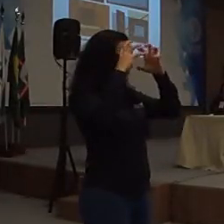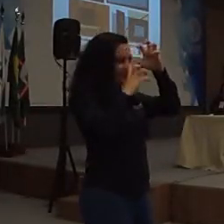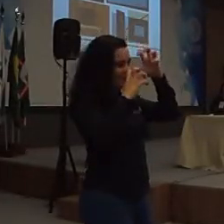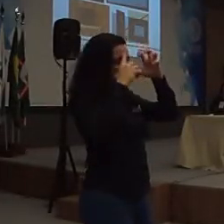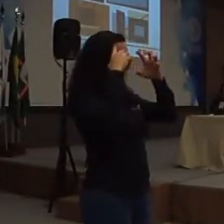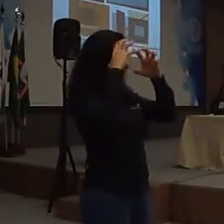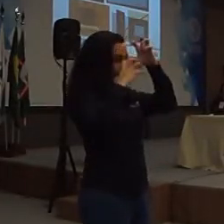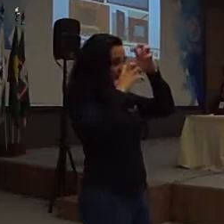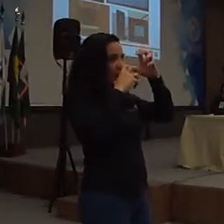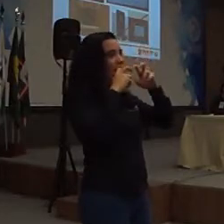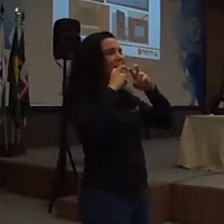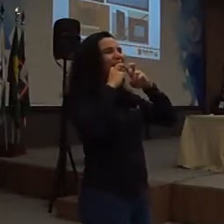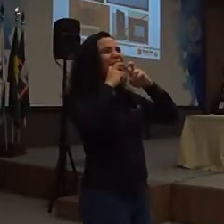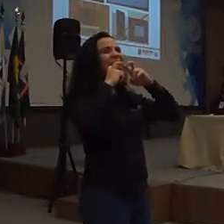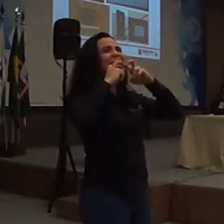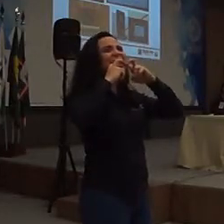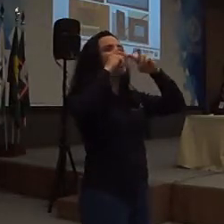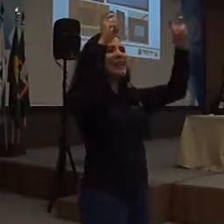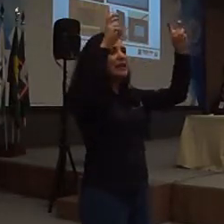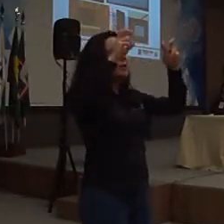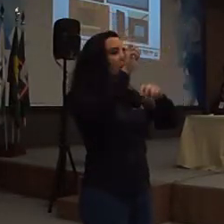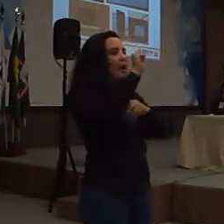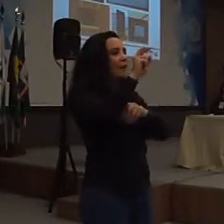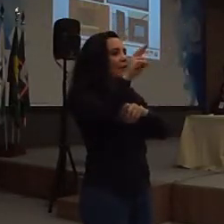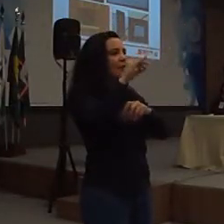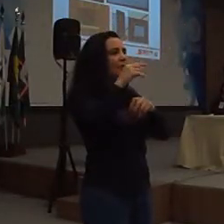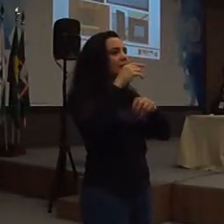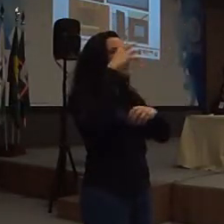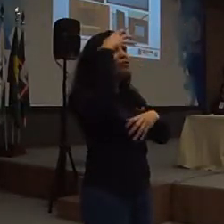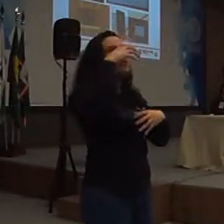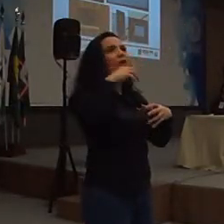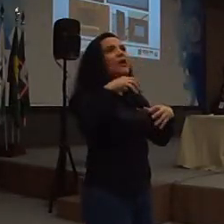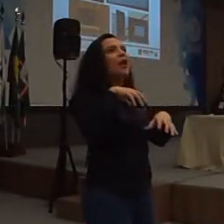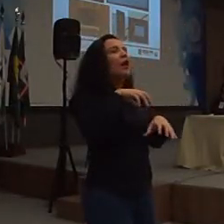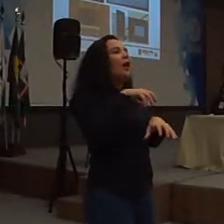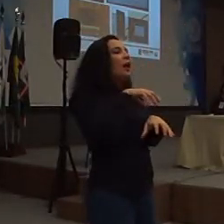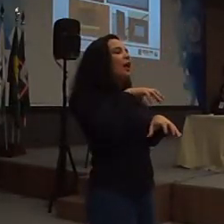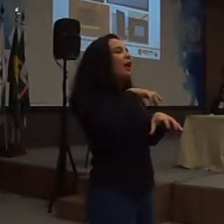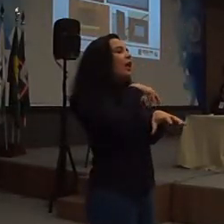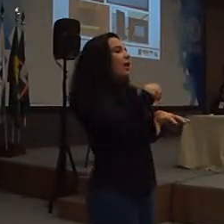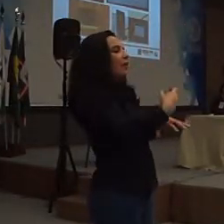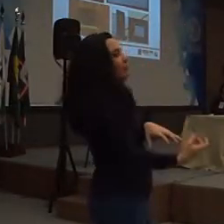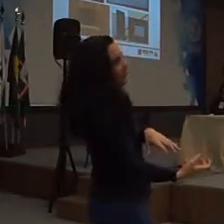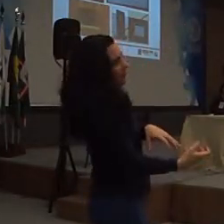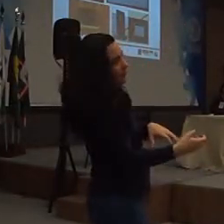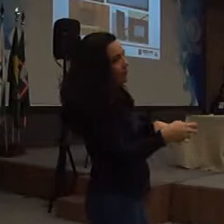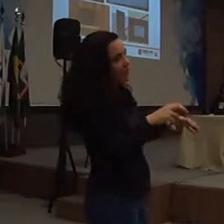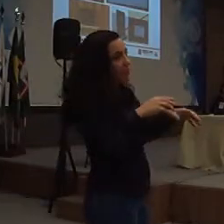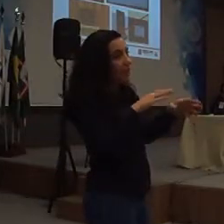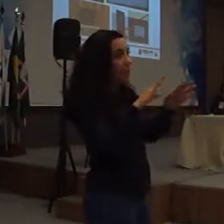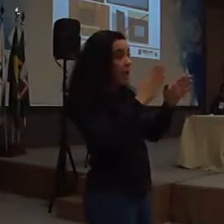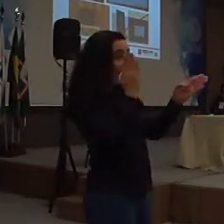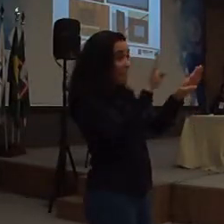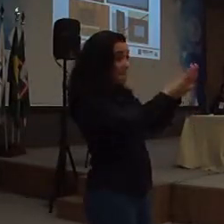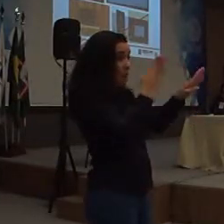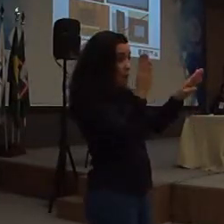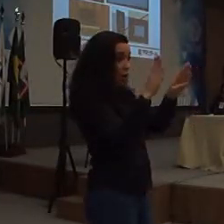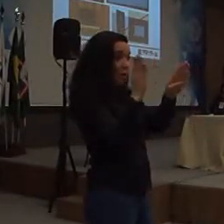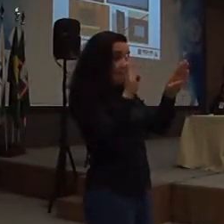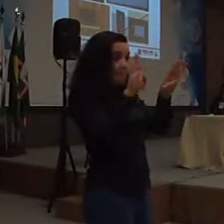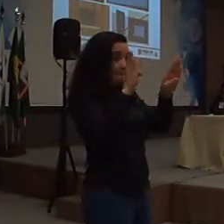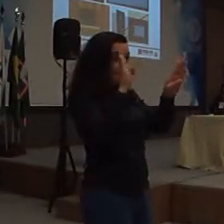Simplesmente ela deu um grito, tentou sair do chuveiro, deu outro grito, caiu atrás da porta do banheiro.